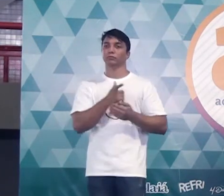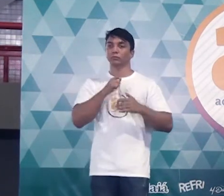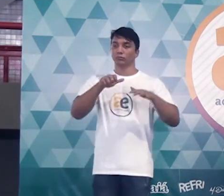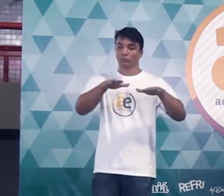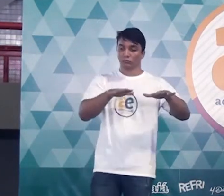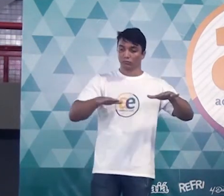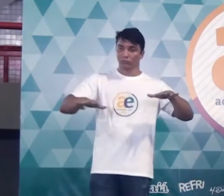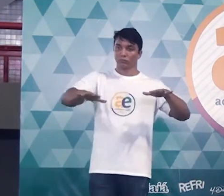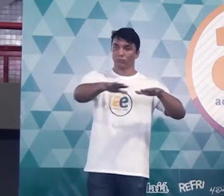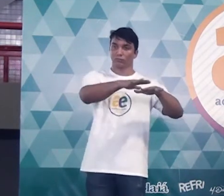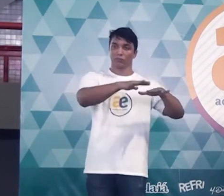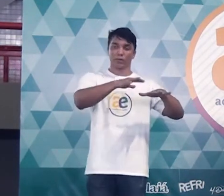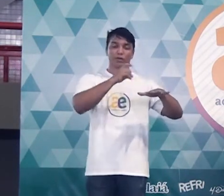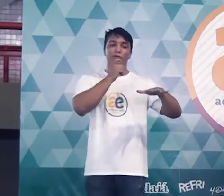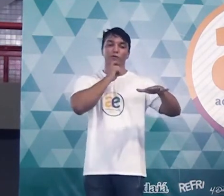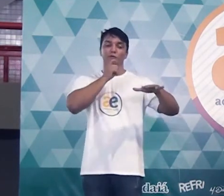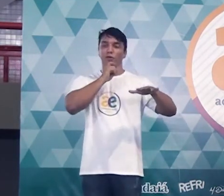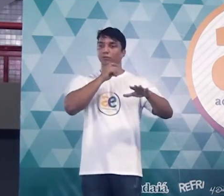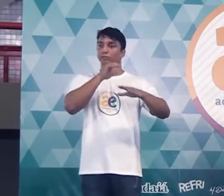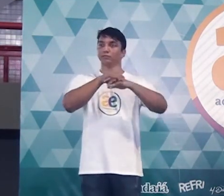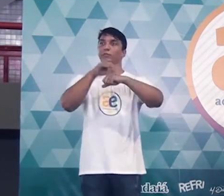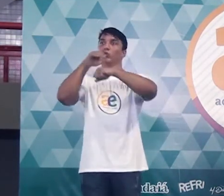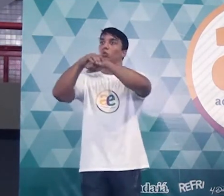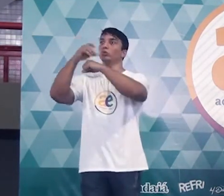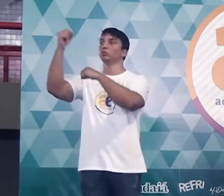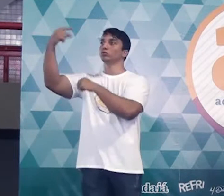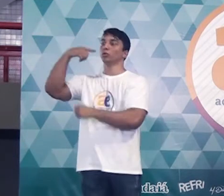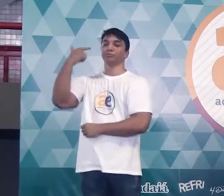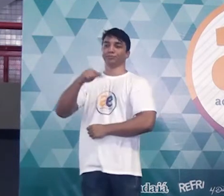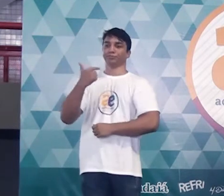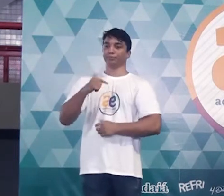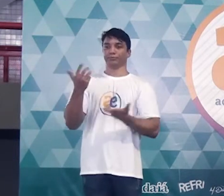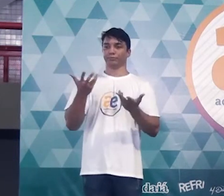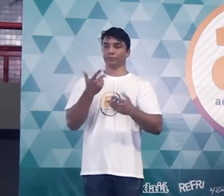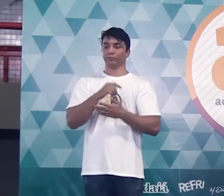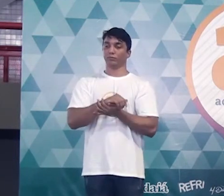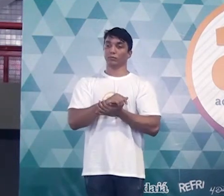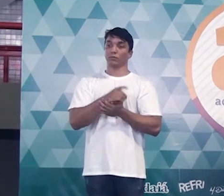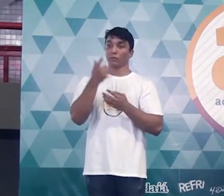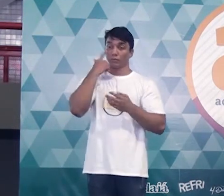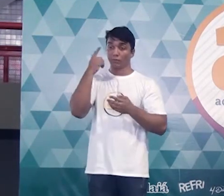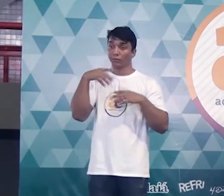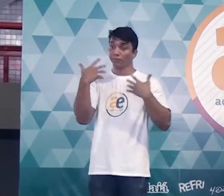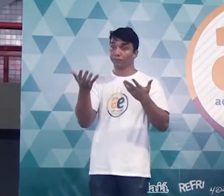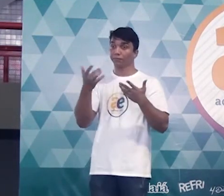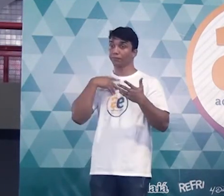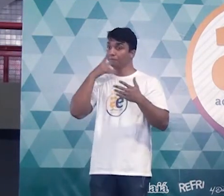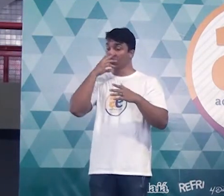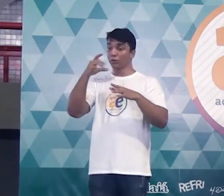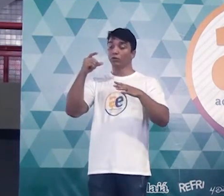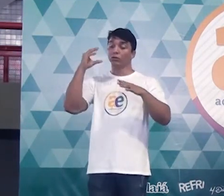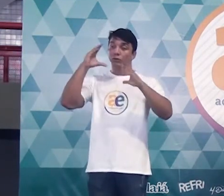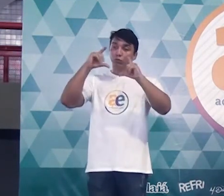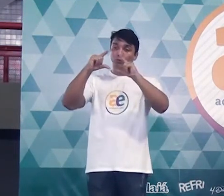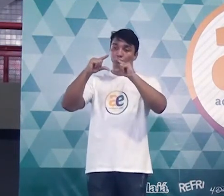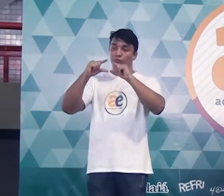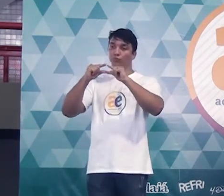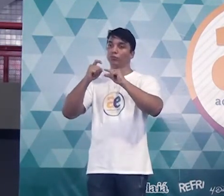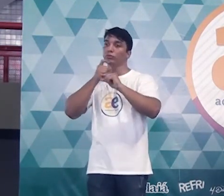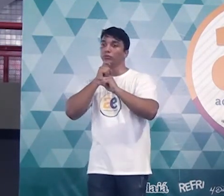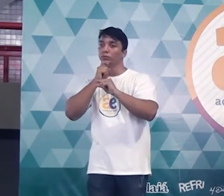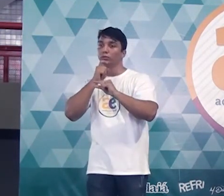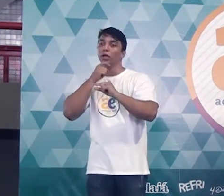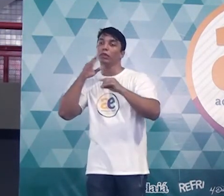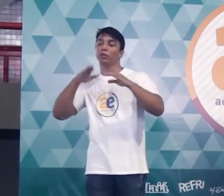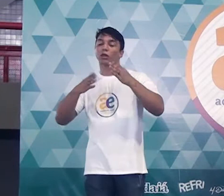ambiente está frio também, porque à noite não tem sol, não tem radiação, né? Então ele vai resfriando até chegar a ficar